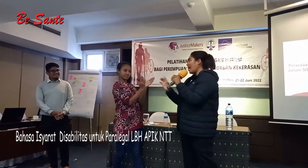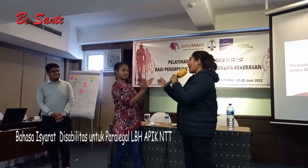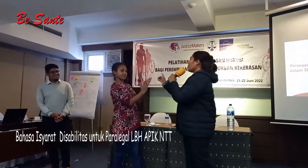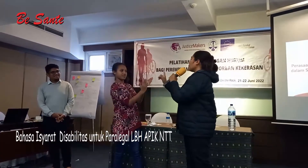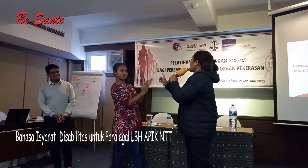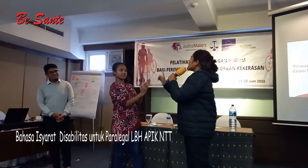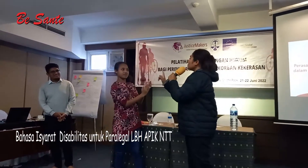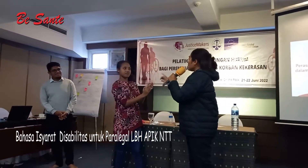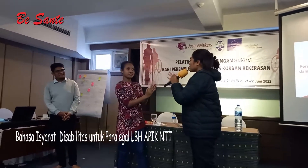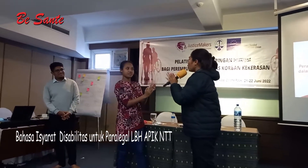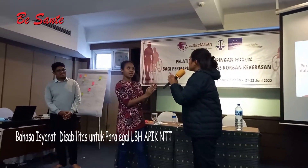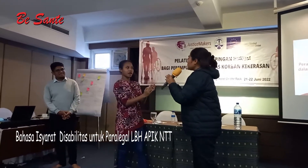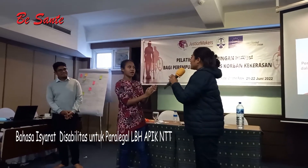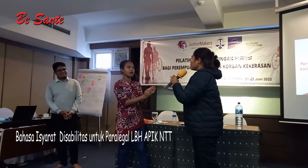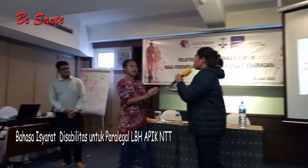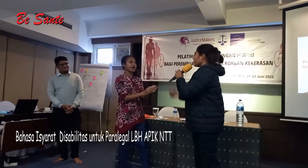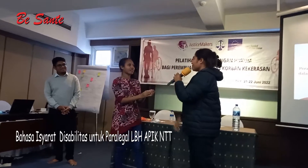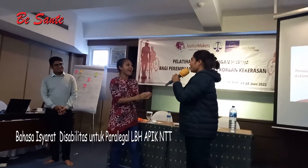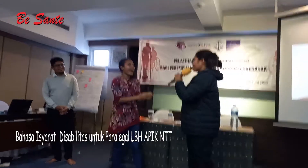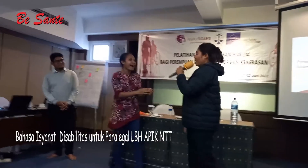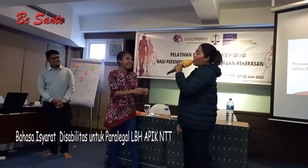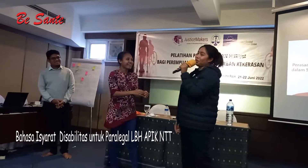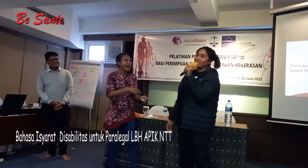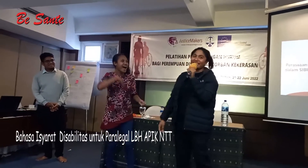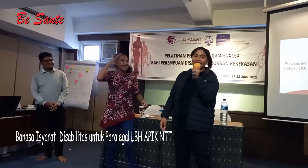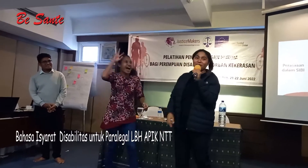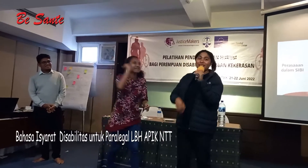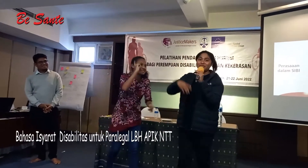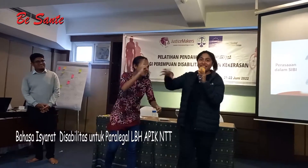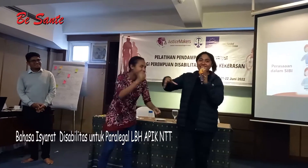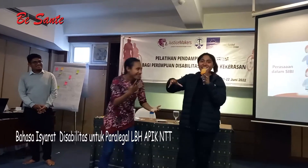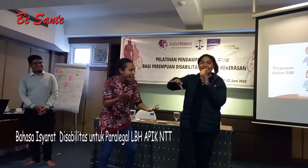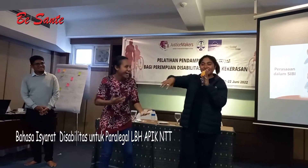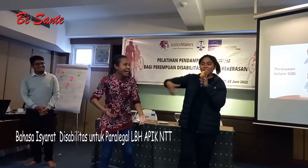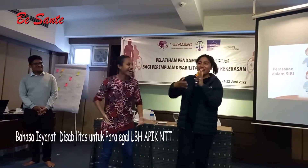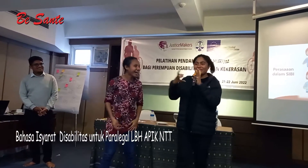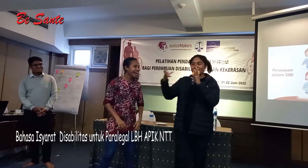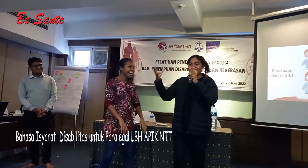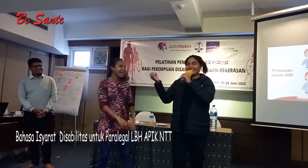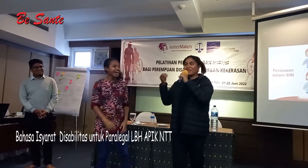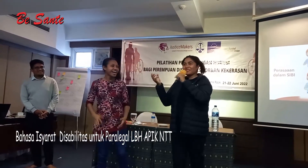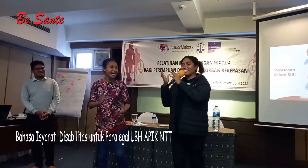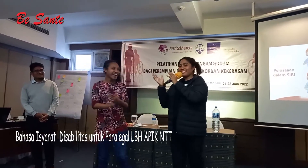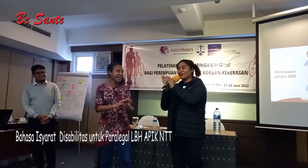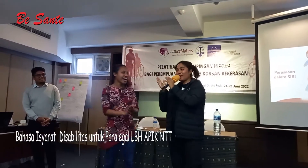Sekolah. Apa sebab sekolah seperti itu? Oh, tidak tahu karena sudah di semua langsung dikasih tahu secara sekolah.